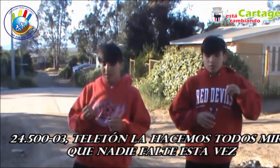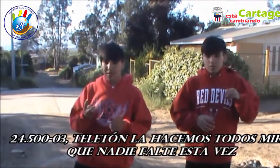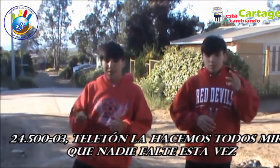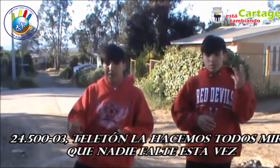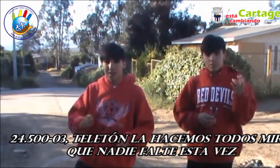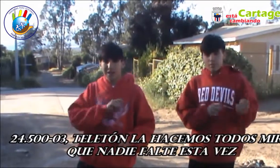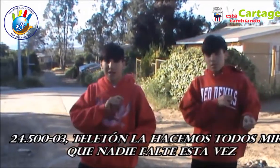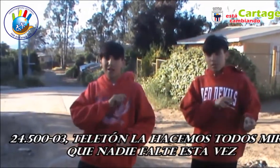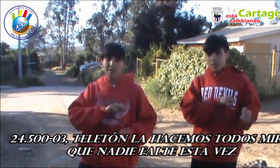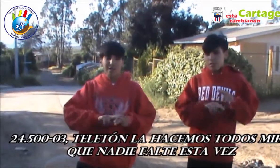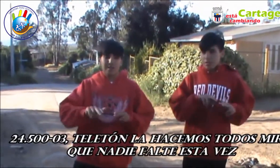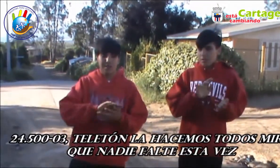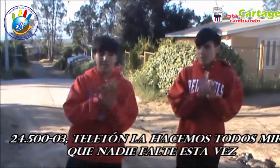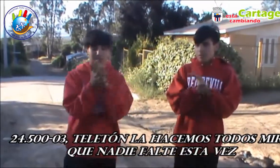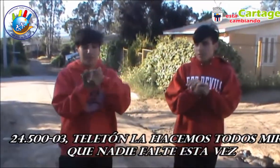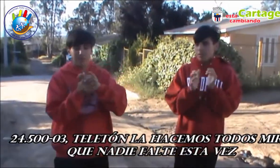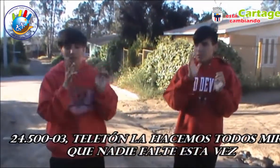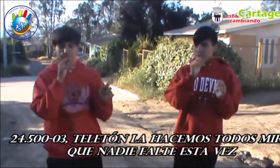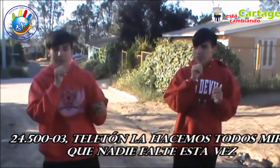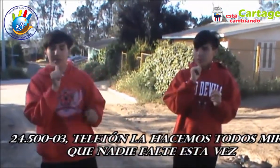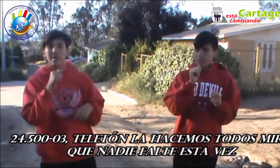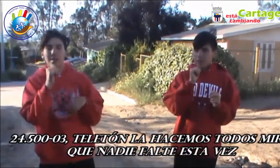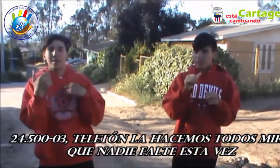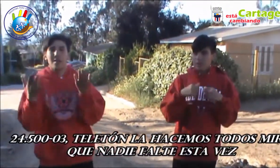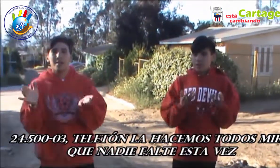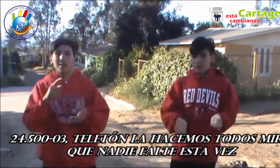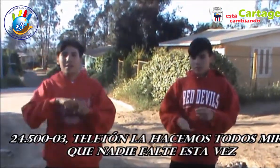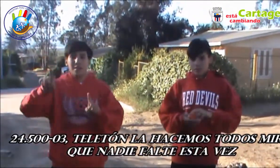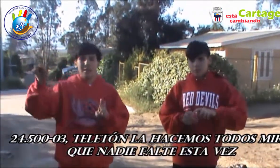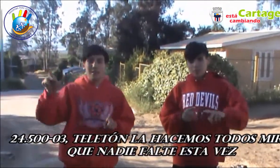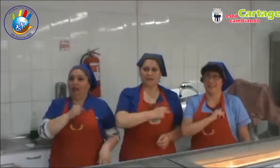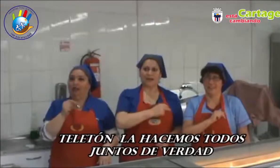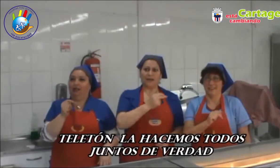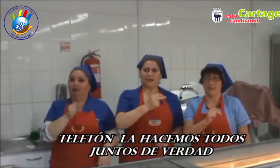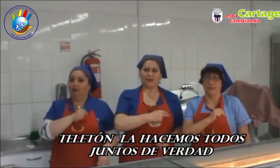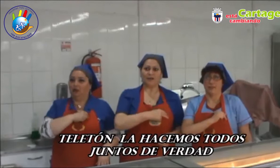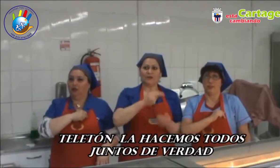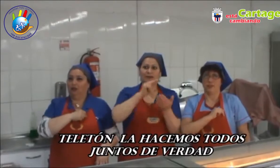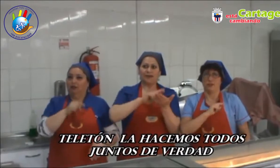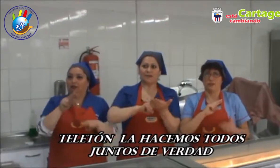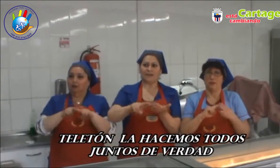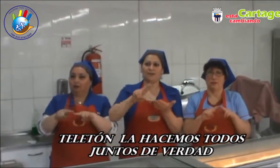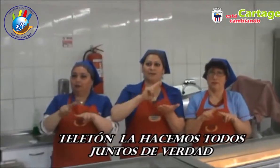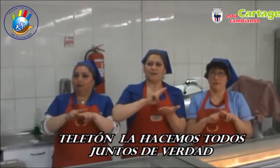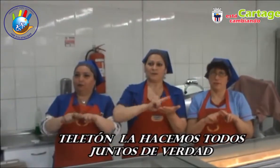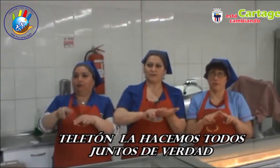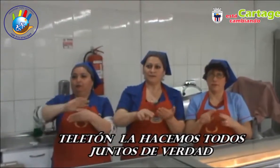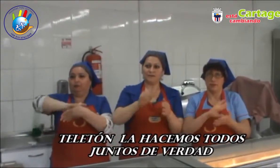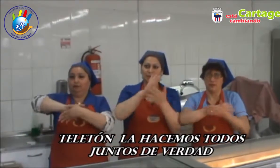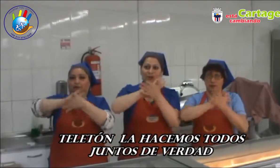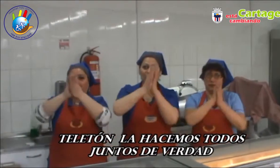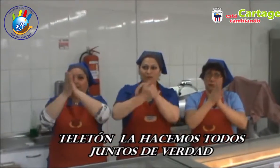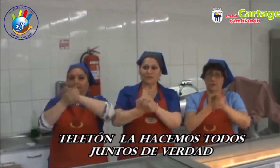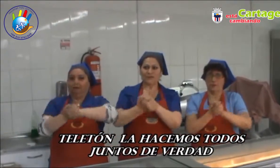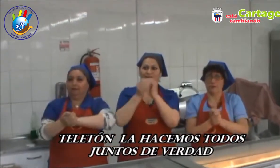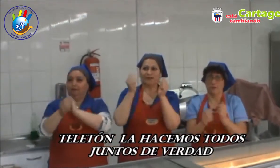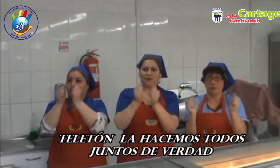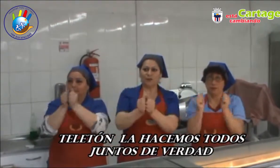24.500-03. Teletón la hacemos todos, mira que nadie falte esta vez. Teletón la hacemos todos, juntos de verdad. Juntos